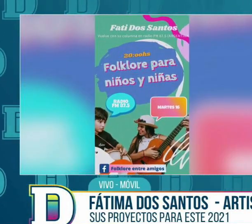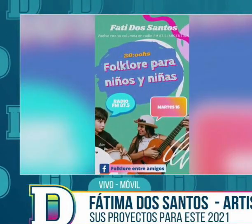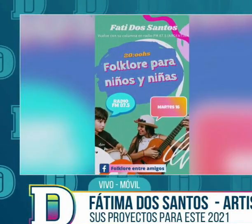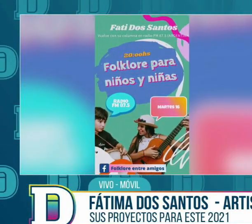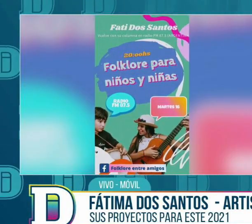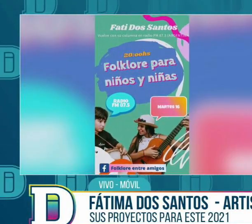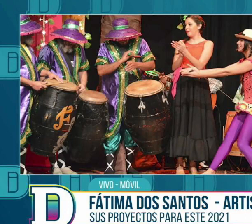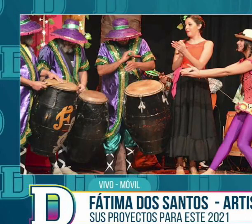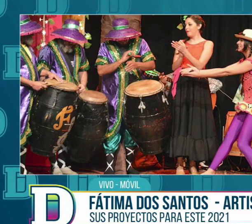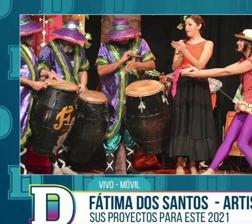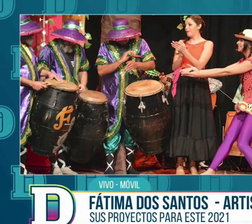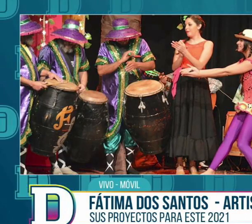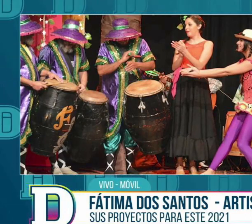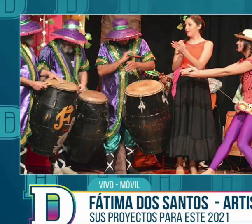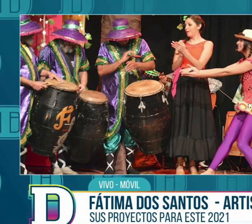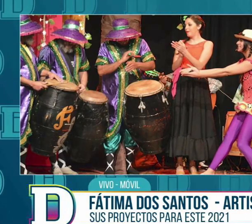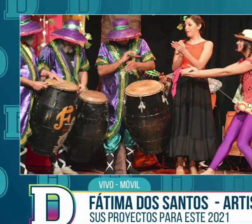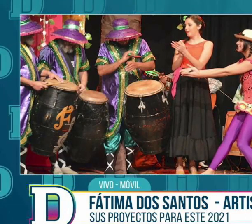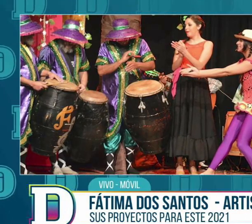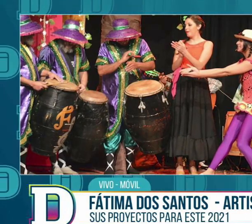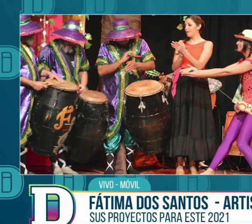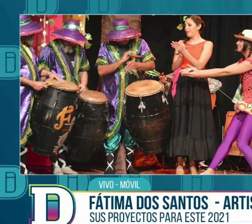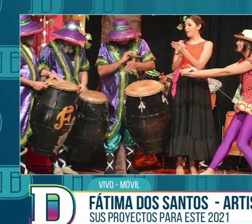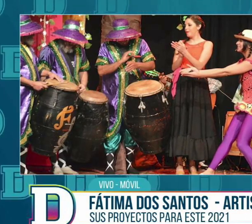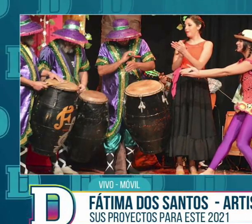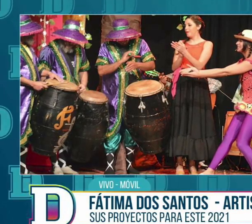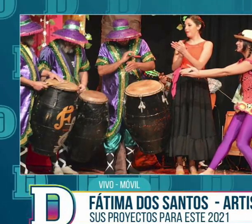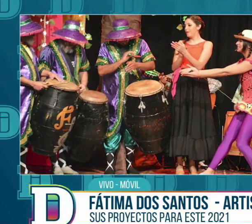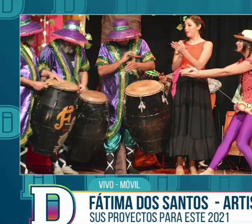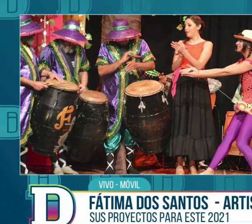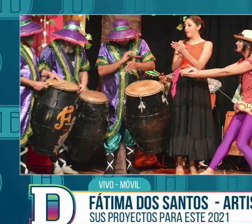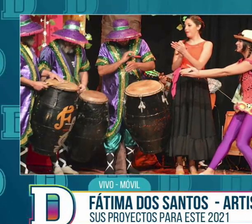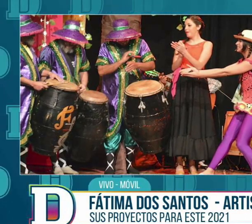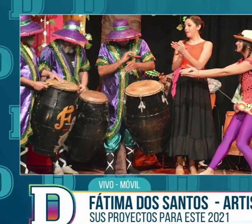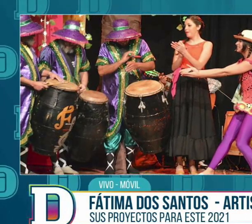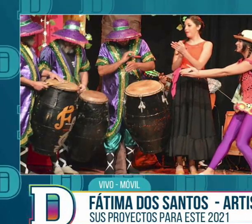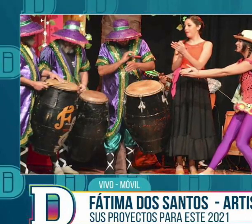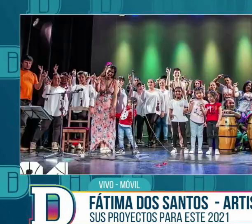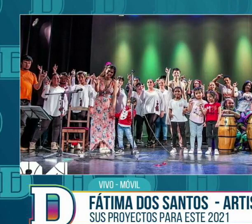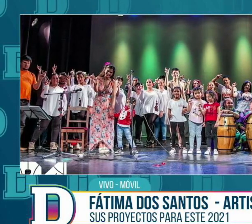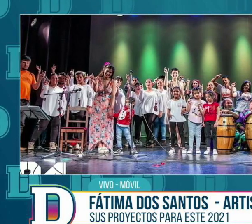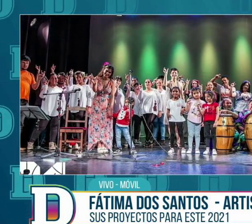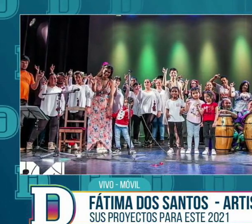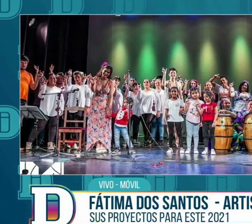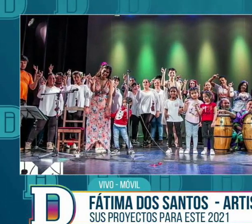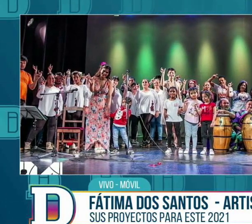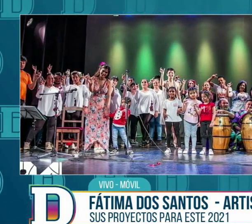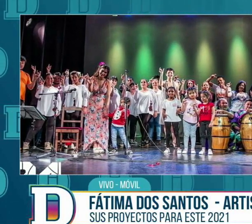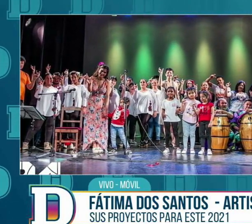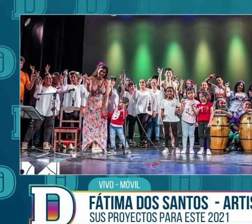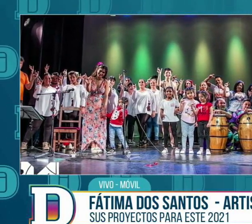lado de casa, a todos los papis, a las mamis, que quieran despertar su niño interior, nos pueden mandar un